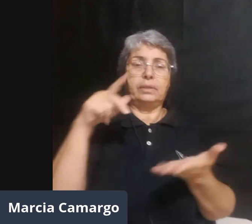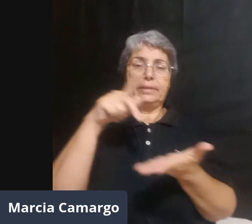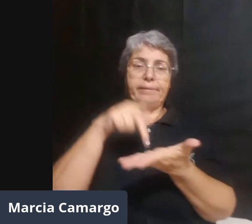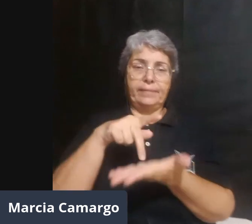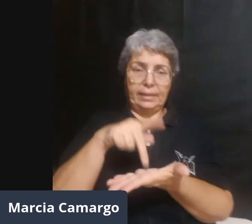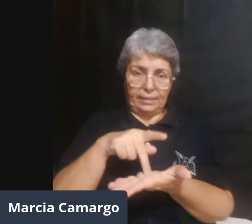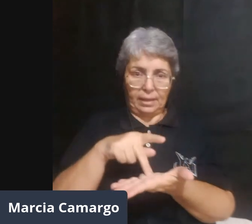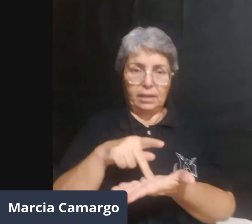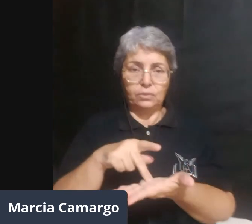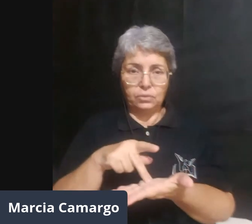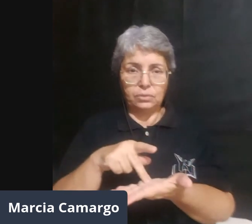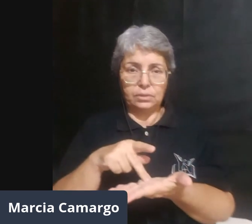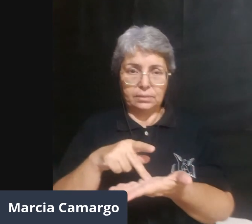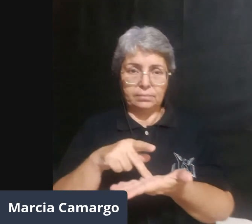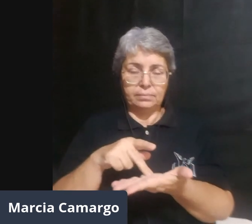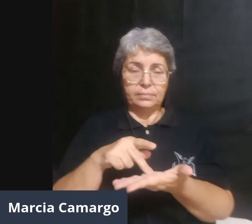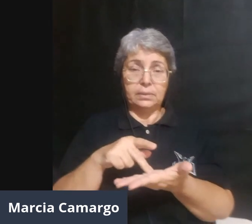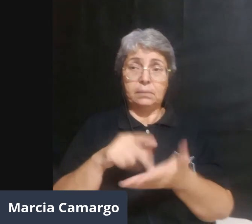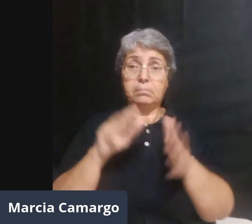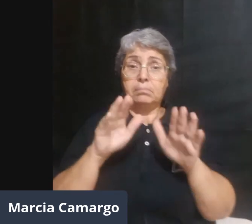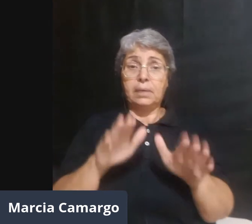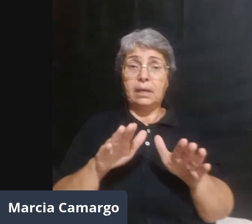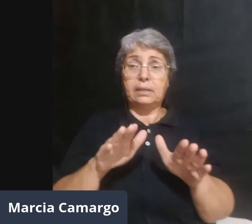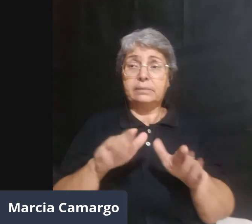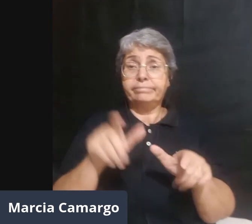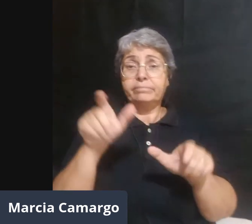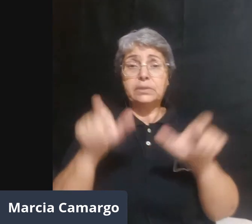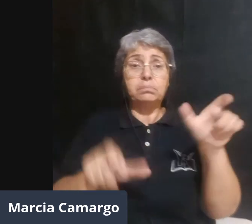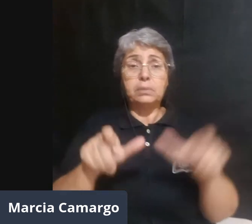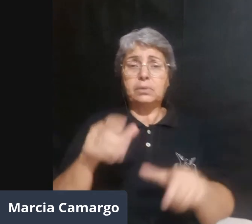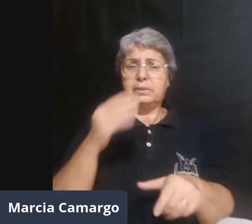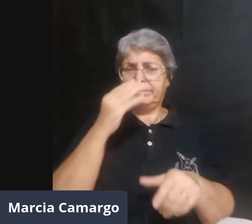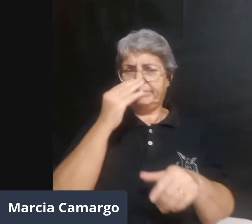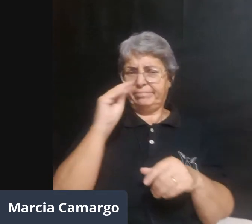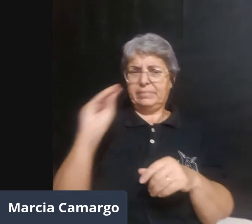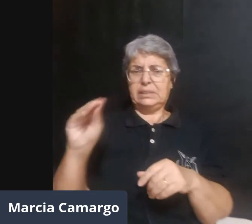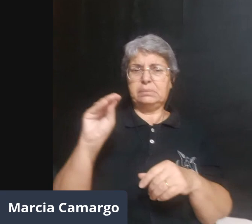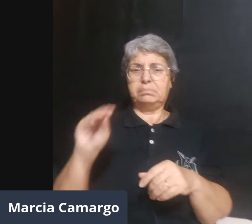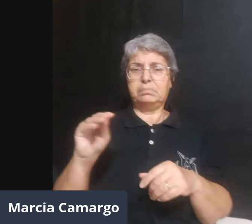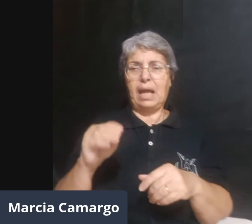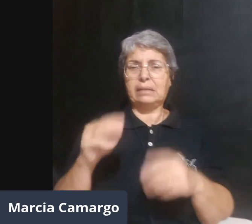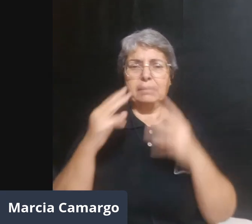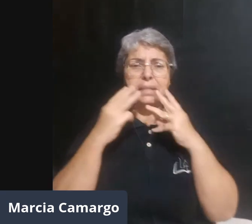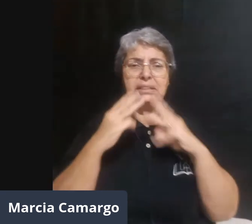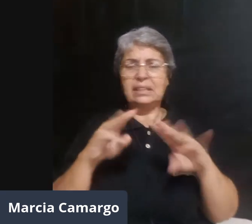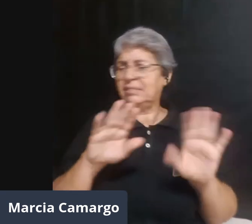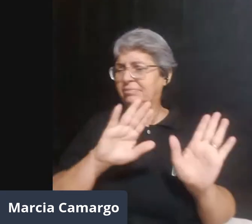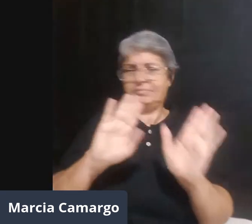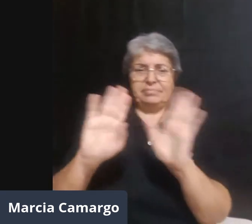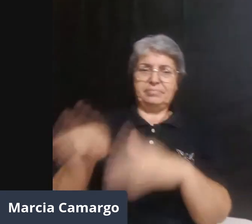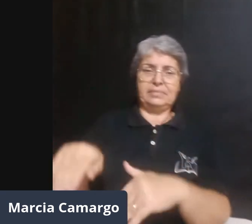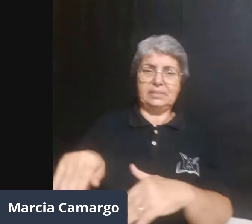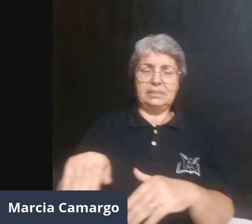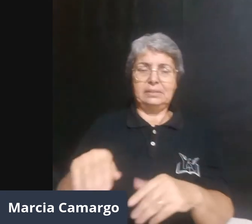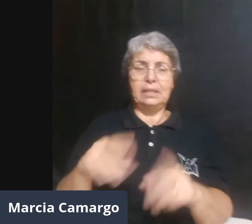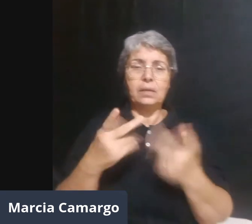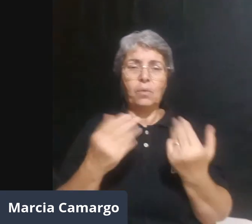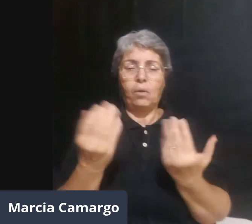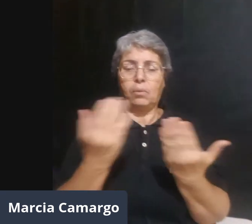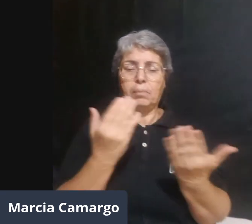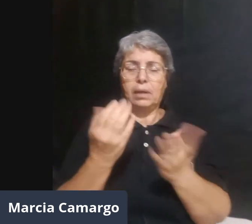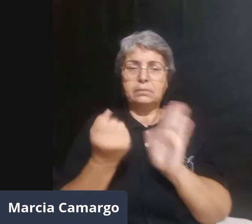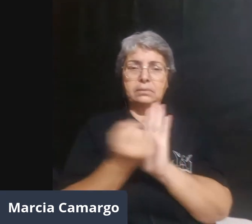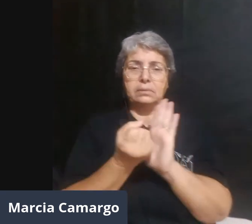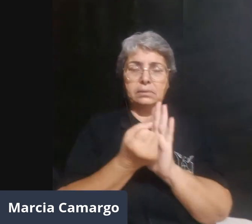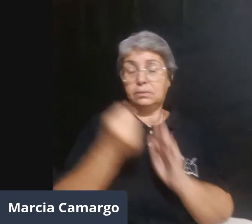Mas nós recusamos o colírio e as roupas celestiais. Nos recusamos a nos arrepender do nosso